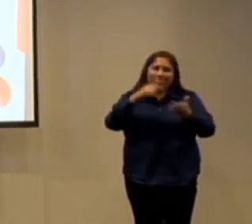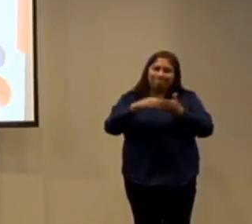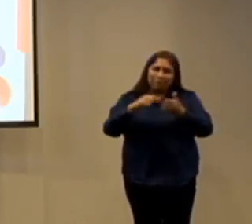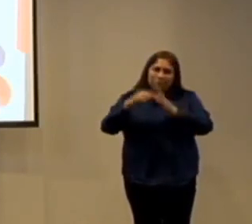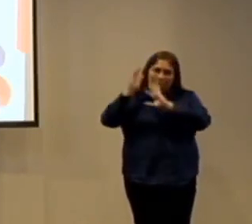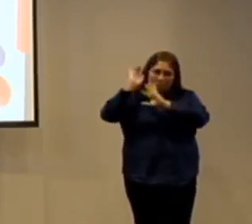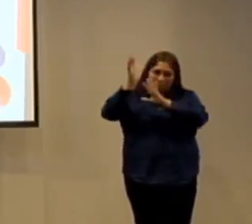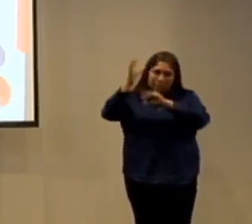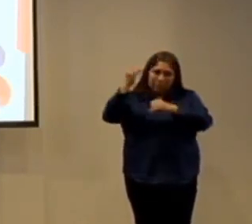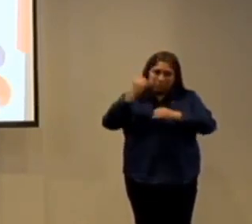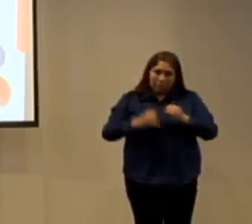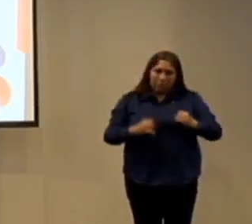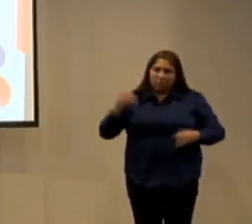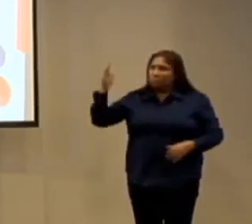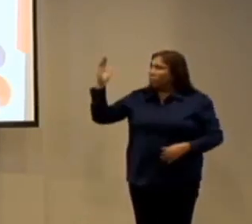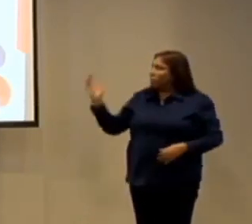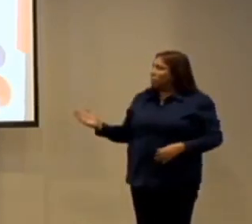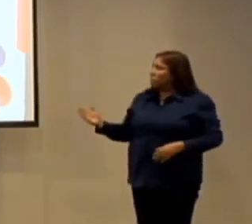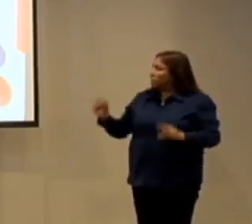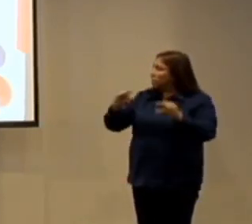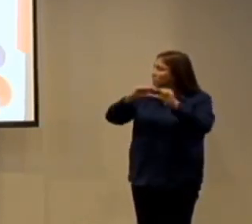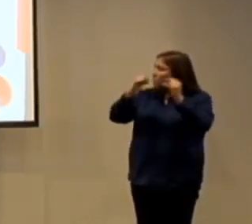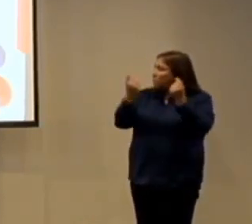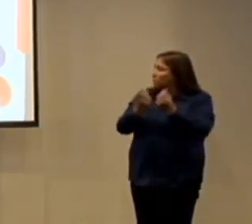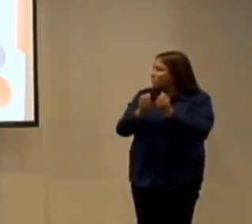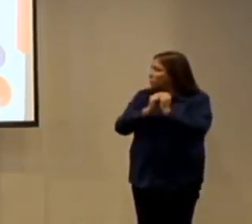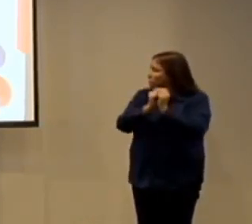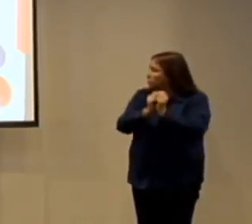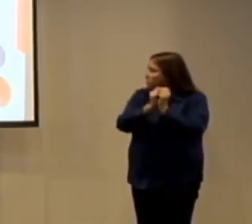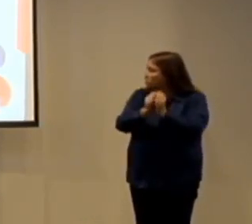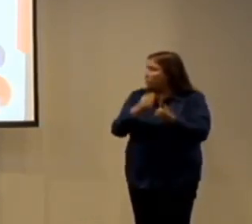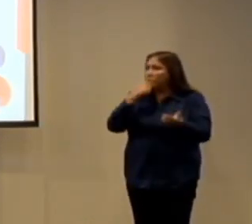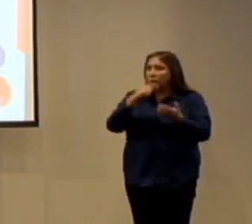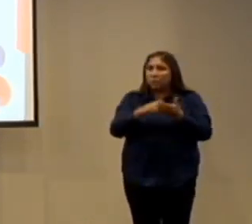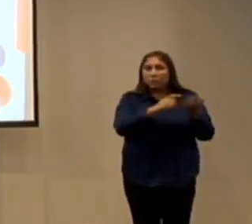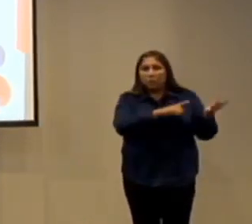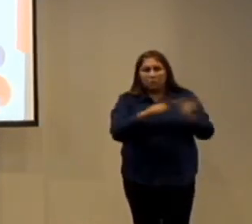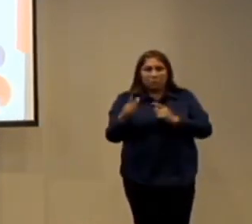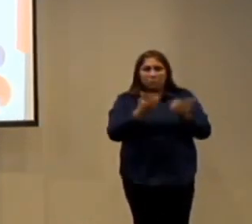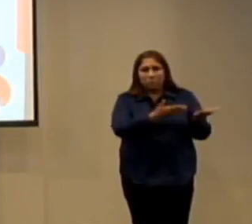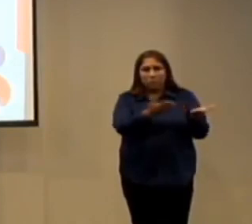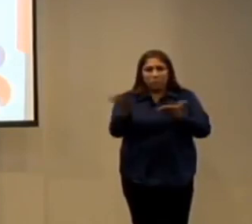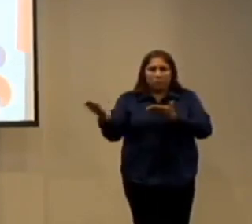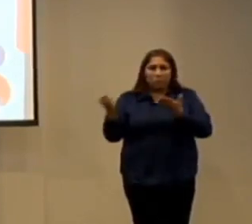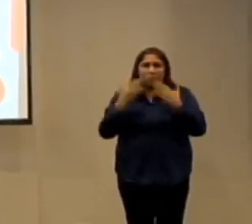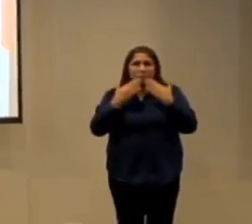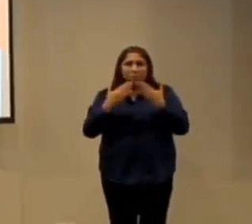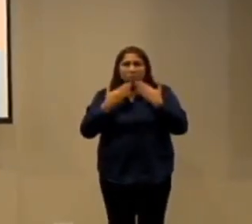final y con esto el equipo que nos acompaña y que está a su disposición. Muchas gracias.